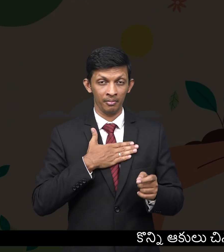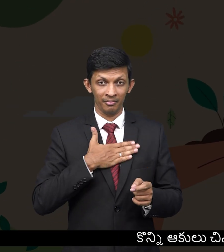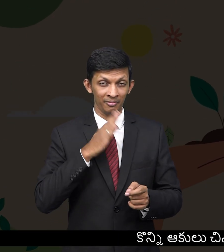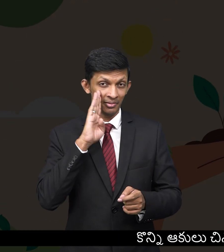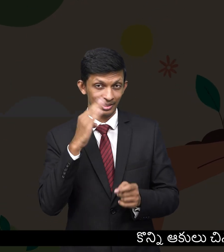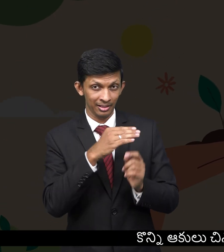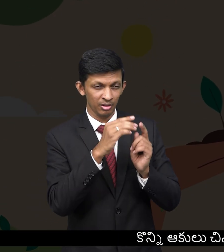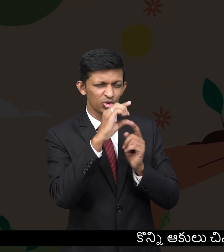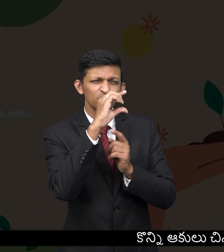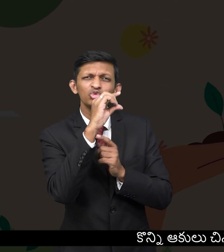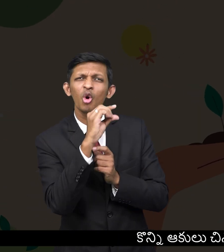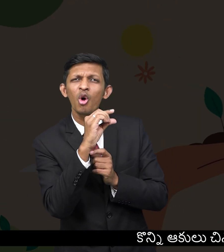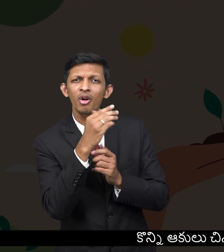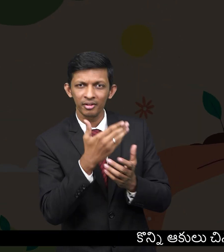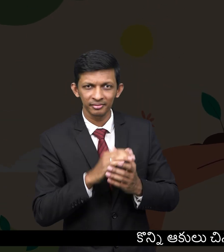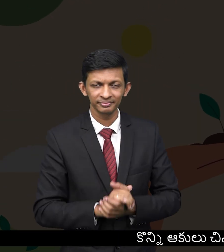కొన్ని ఆకులు చిన్నవిగా ఉంటాయి,